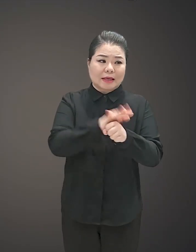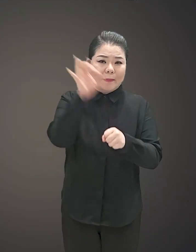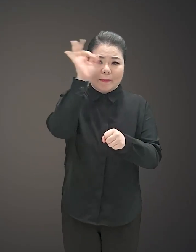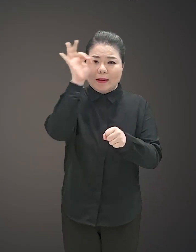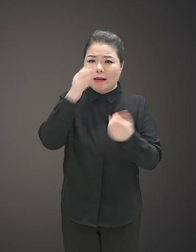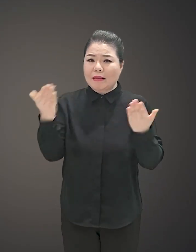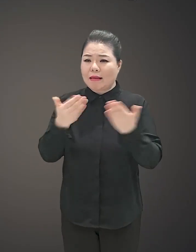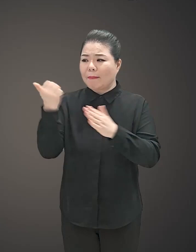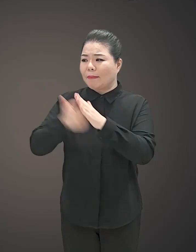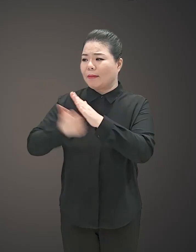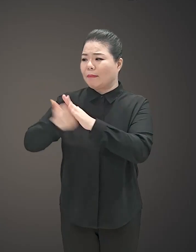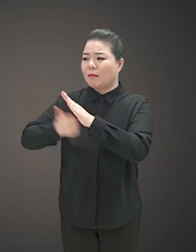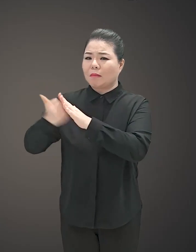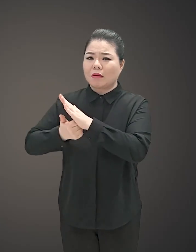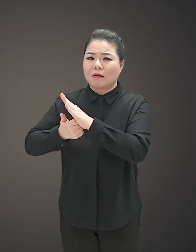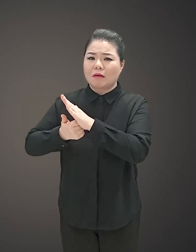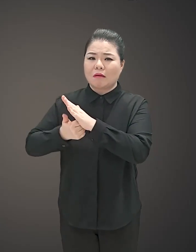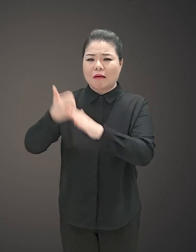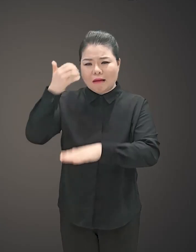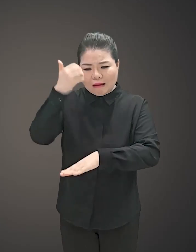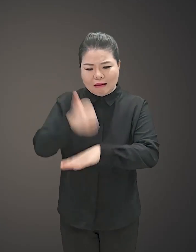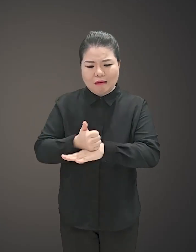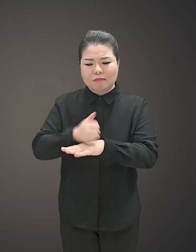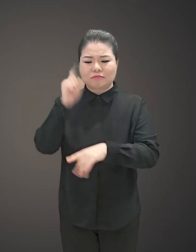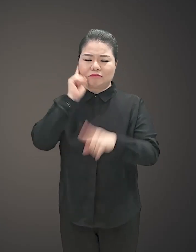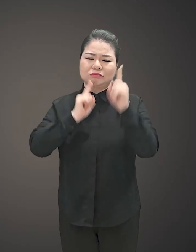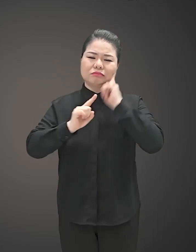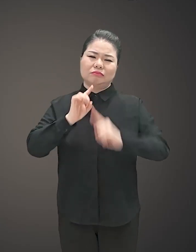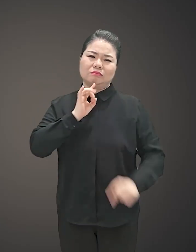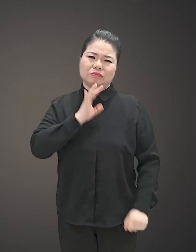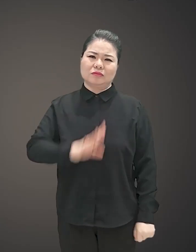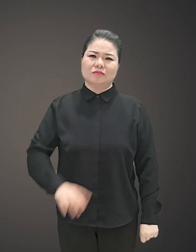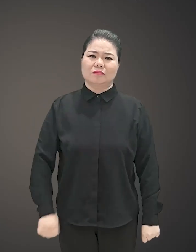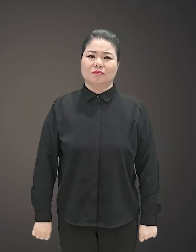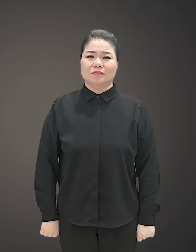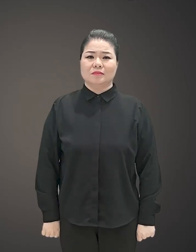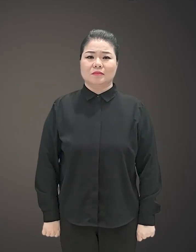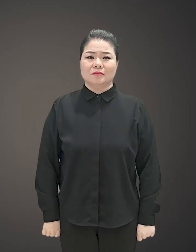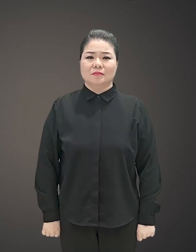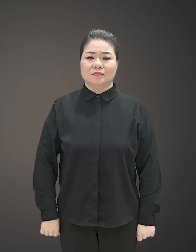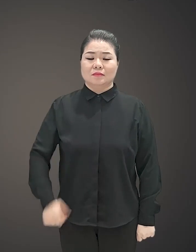사랑을 찾는 일에는 번번이 실패했으며 결과적으로 상처만 남았다.